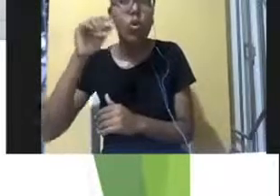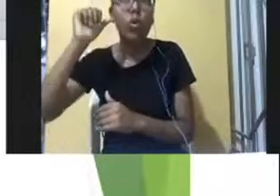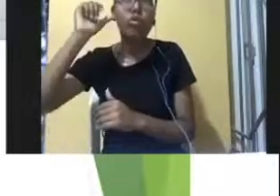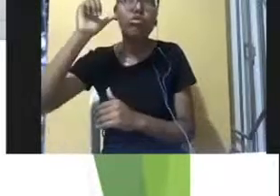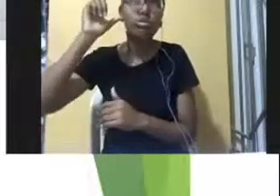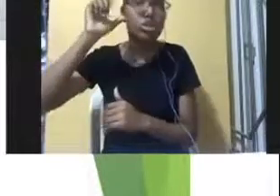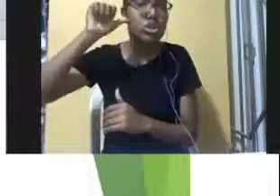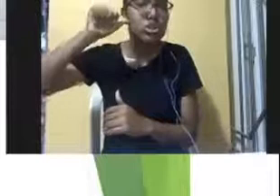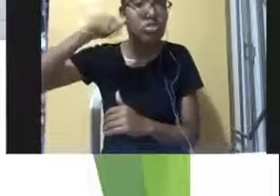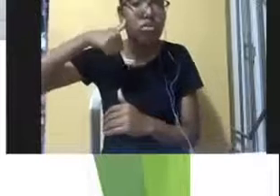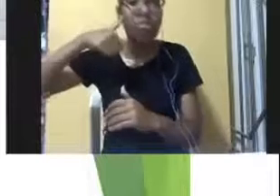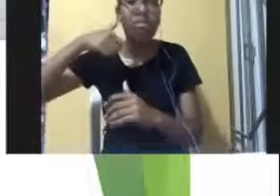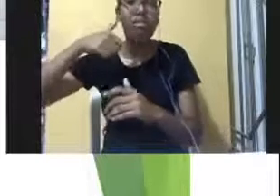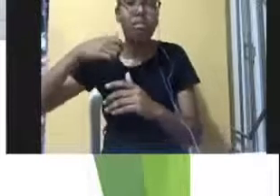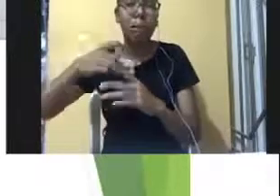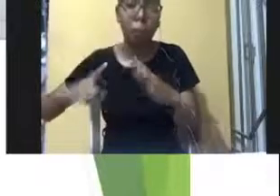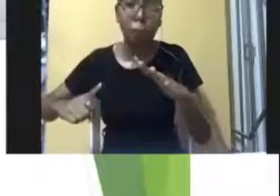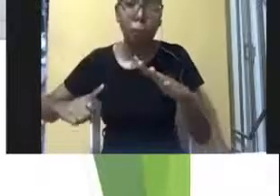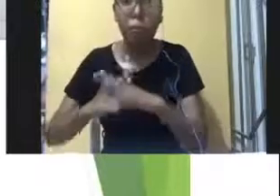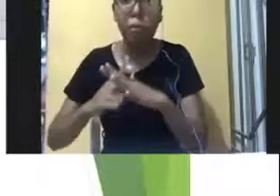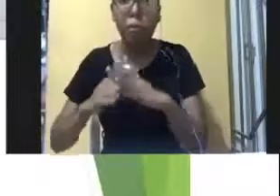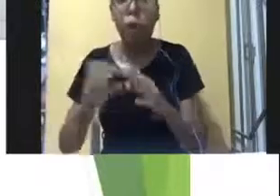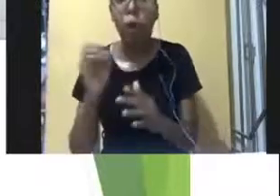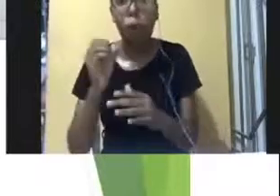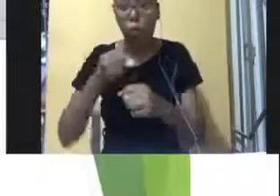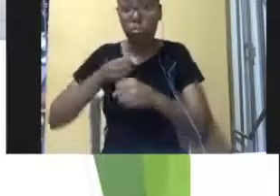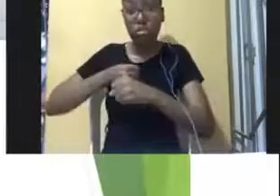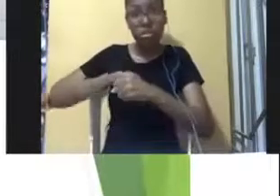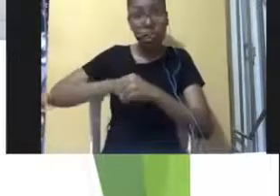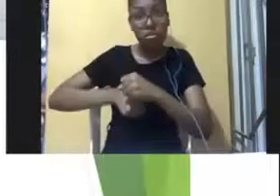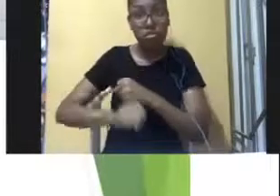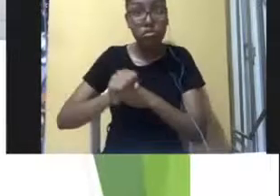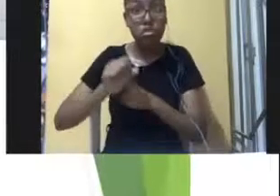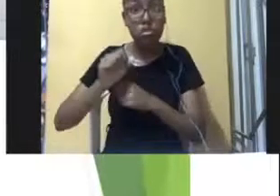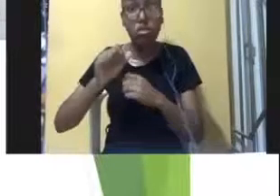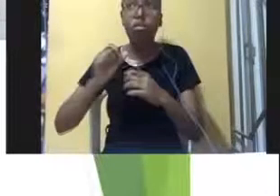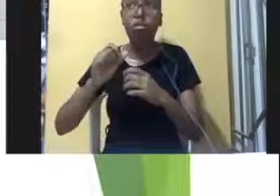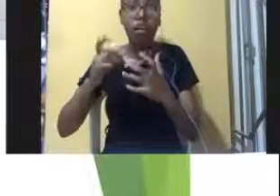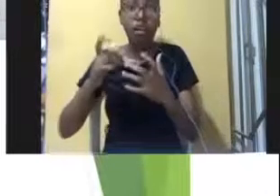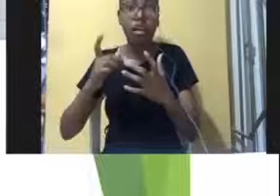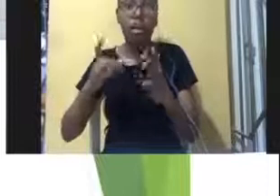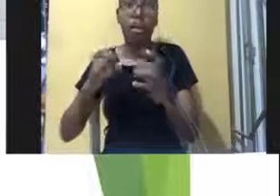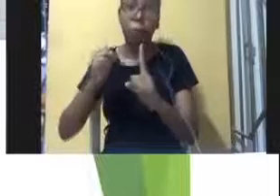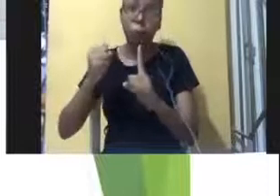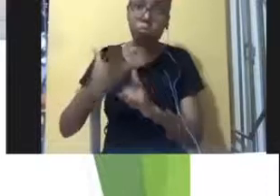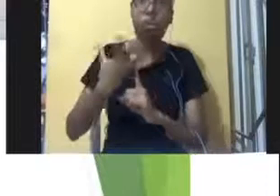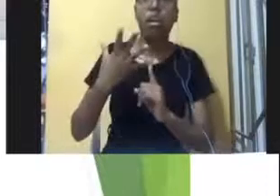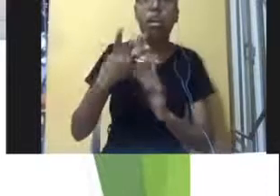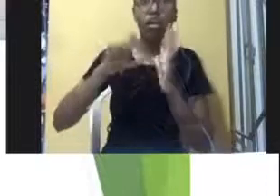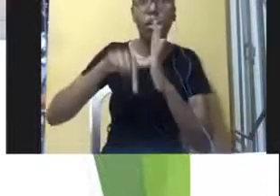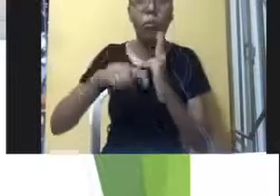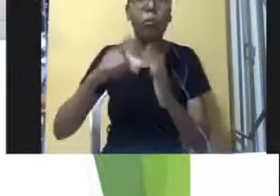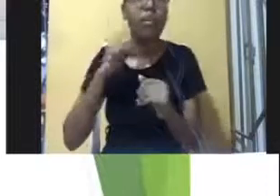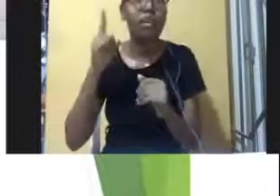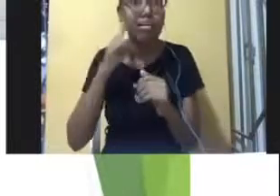sordo antes de nacer, después que nació, si fue que cuando ya tenía el lenguaje, pero bueno. Eso es la